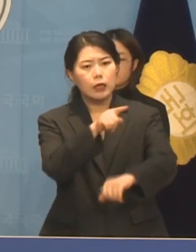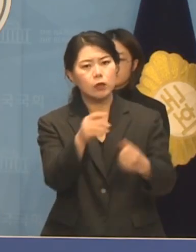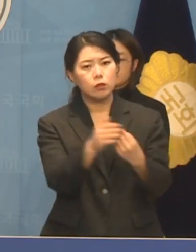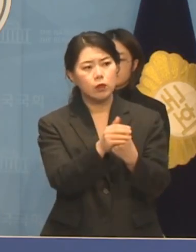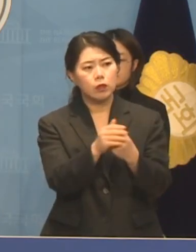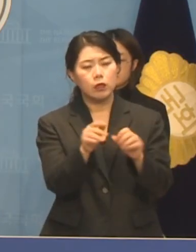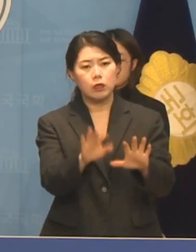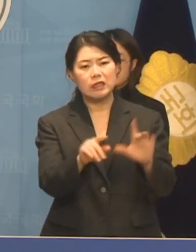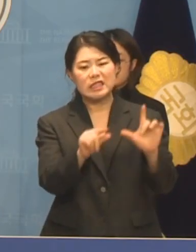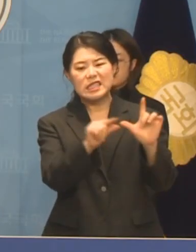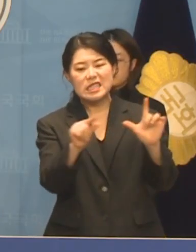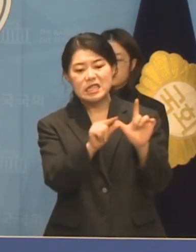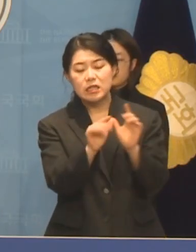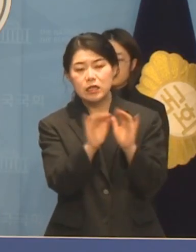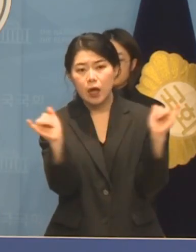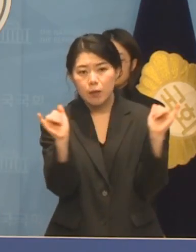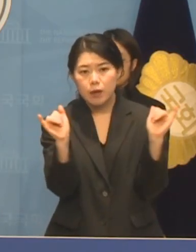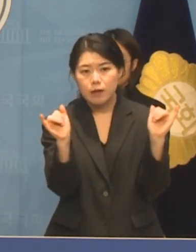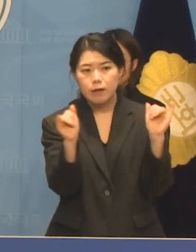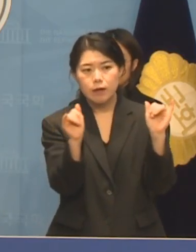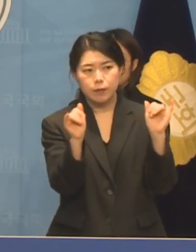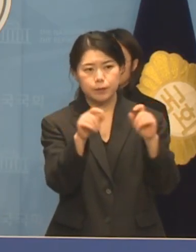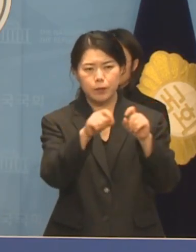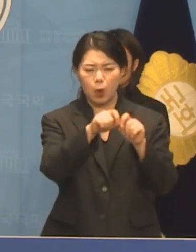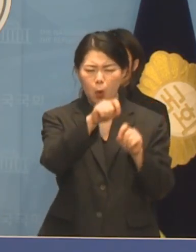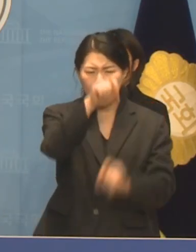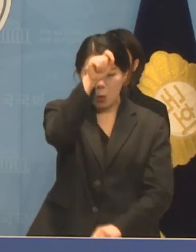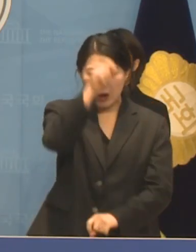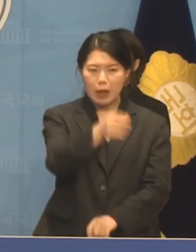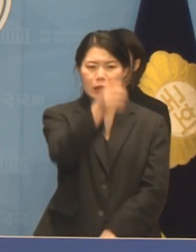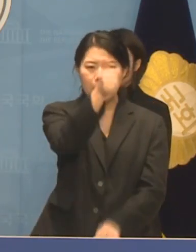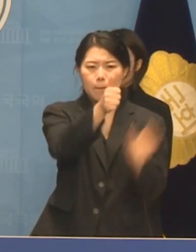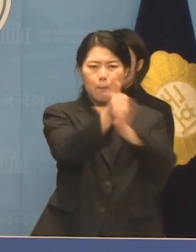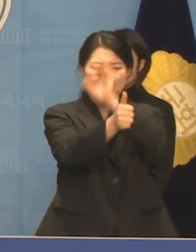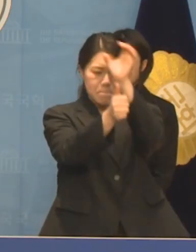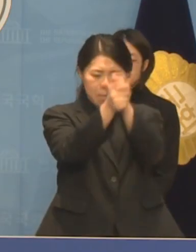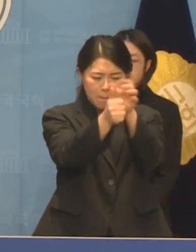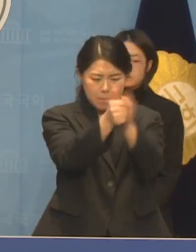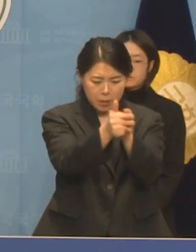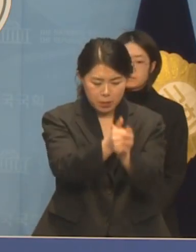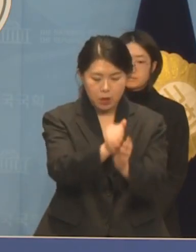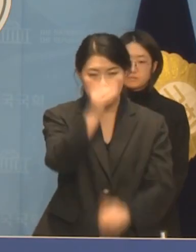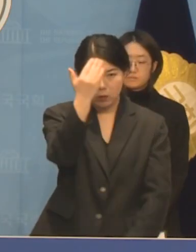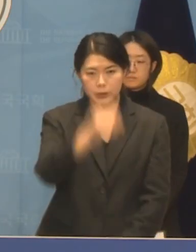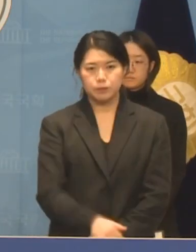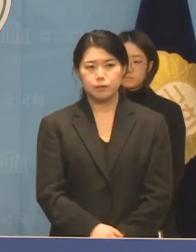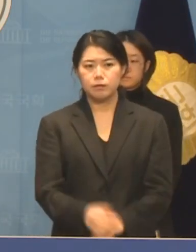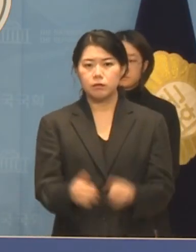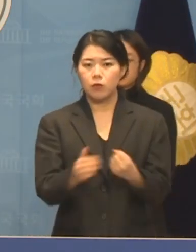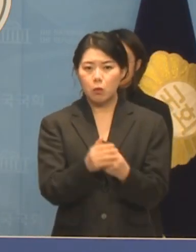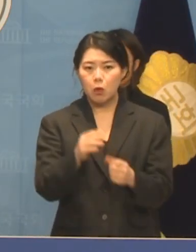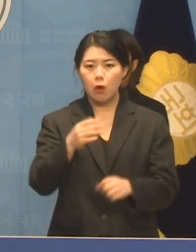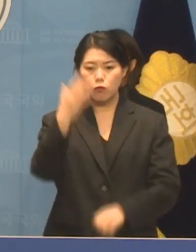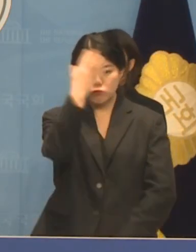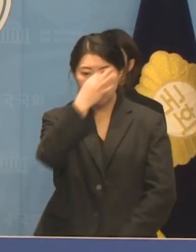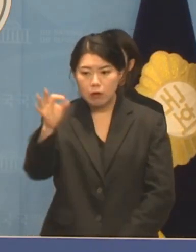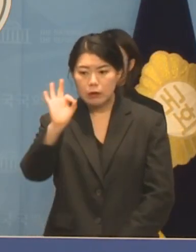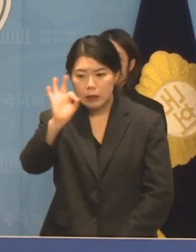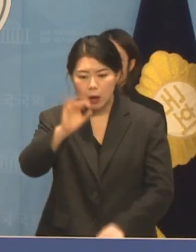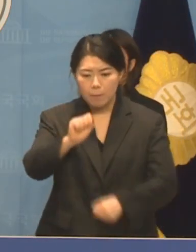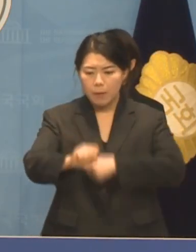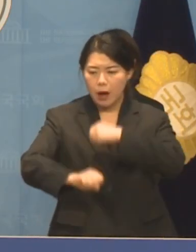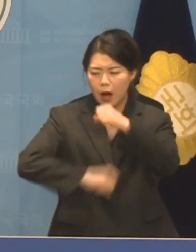특정인이 장기적으로 이 대표로 재직하면서 마음대로 이 후원금을 사용할 수